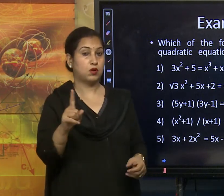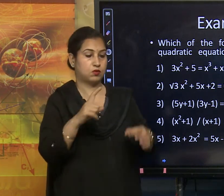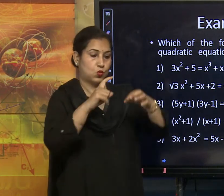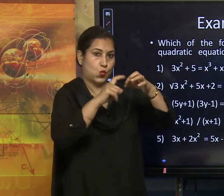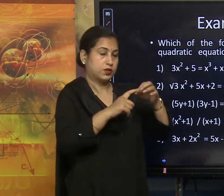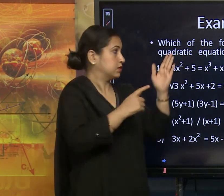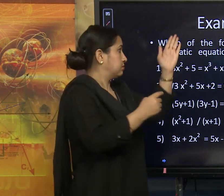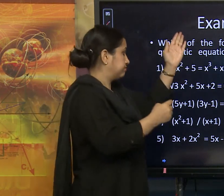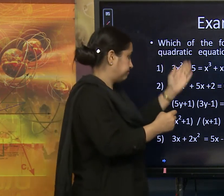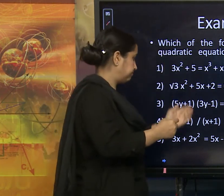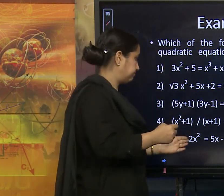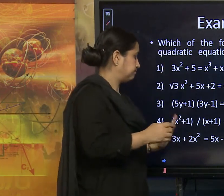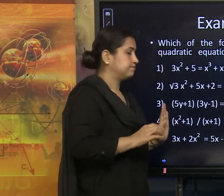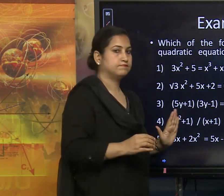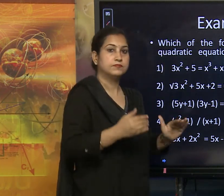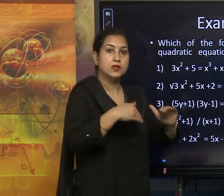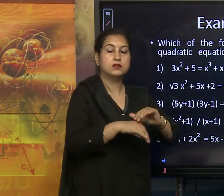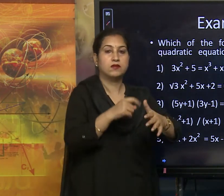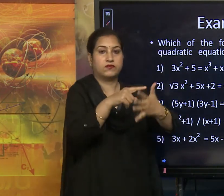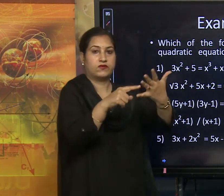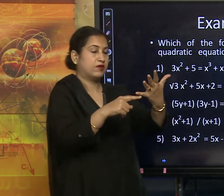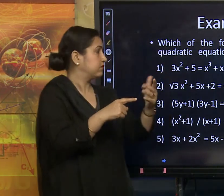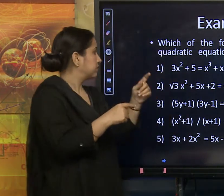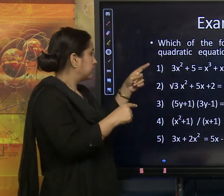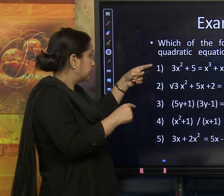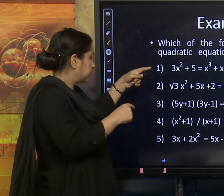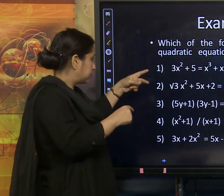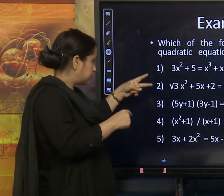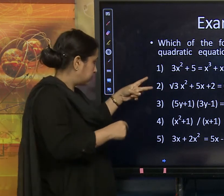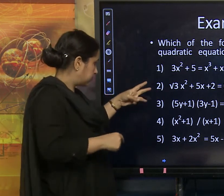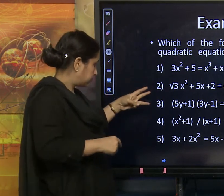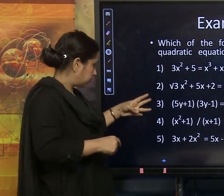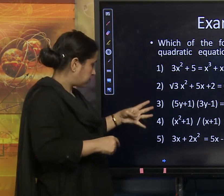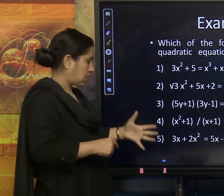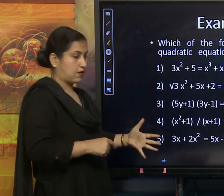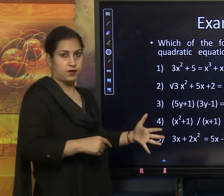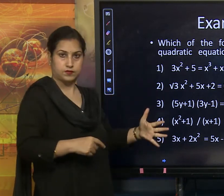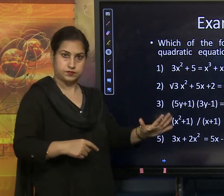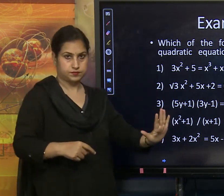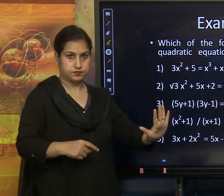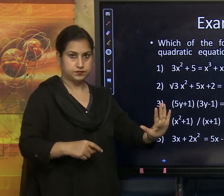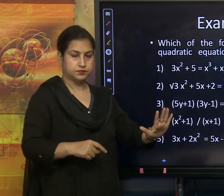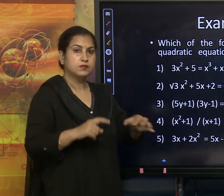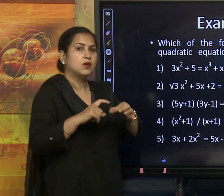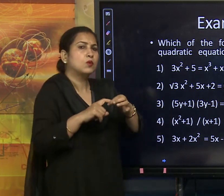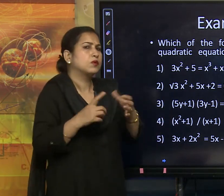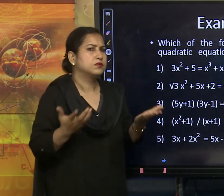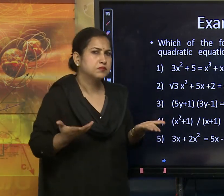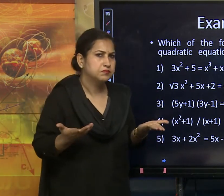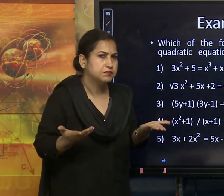ये हमारे एग्जाम्पल हैं जो आपकी पाठ्यपुस्तक में भी हैं। यहाँ हम 5 उदाहरण